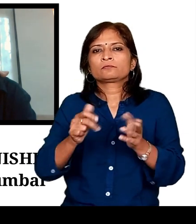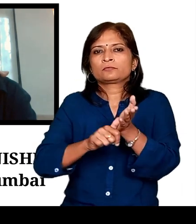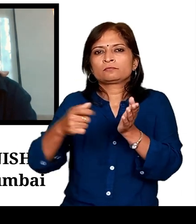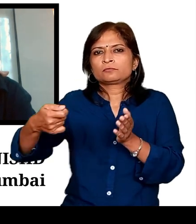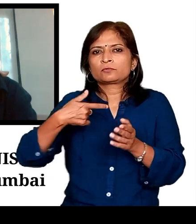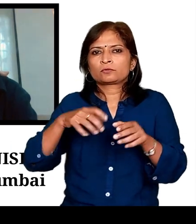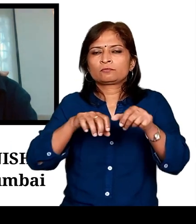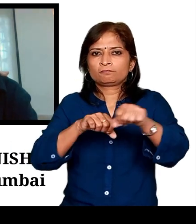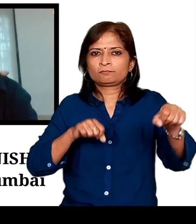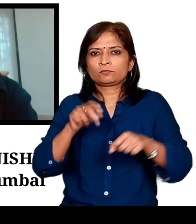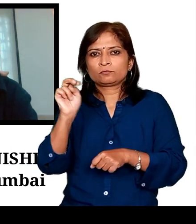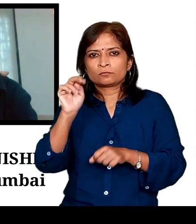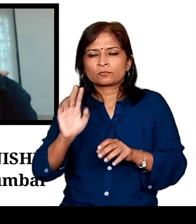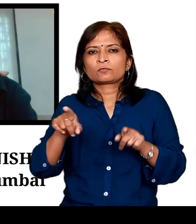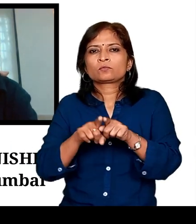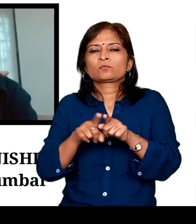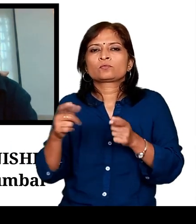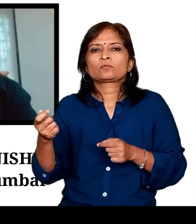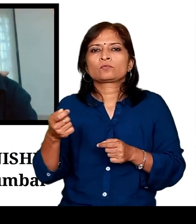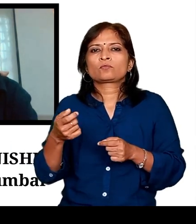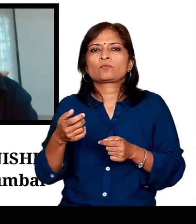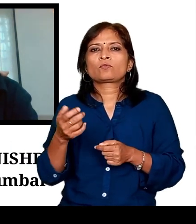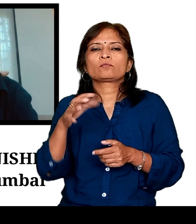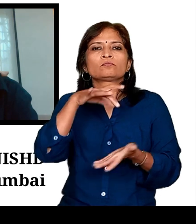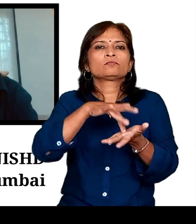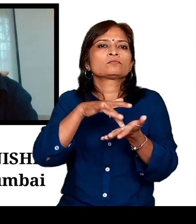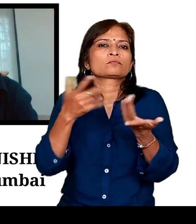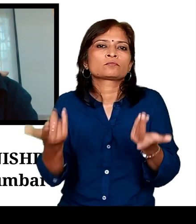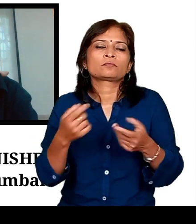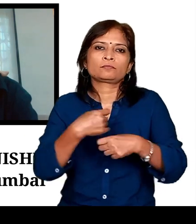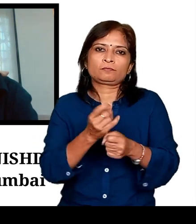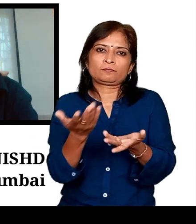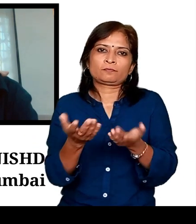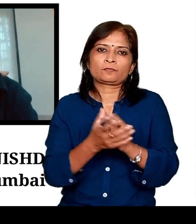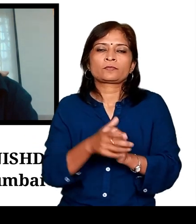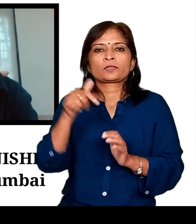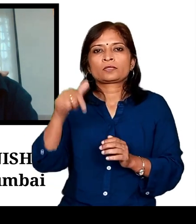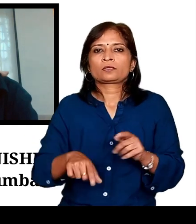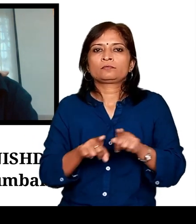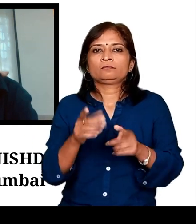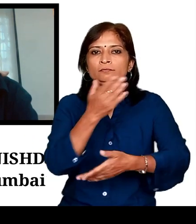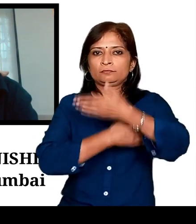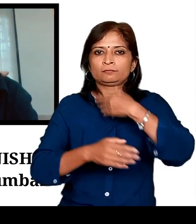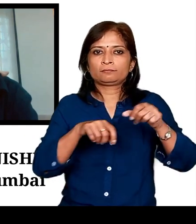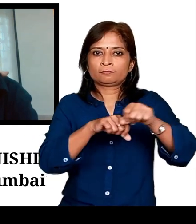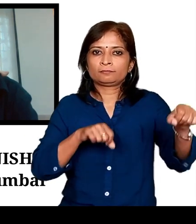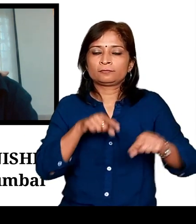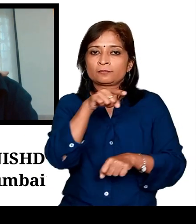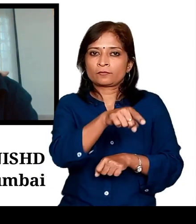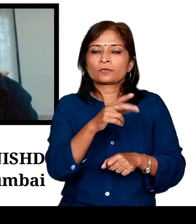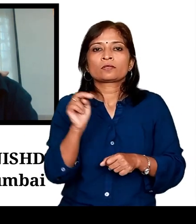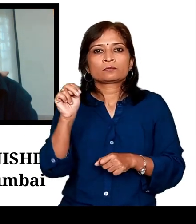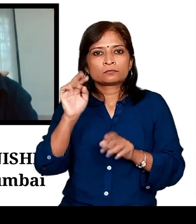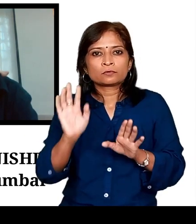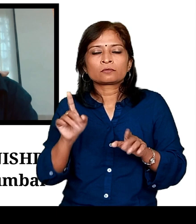सकता है? जी मैम, जो डिजेबिलिटी जो सर्टिफिकेट है, तो अली आवरजंग को फिलहाल में ये अधिकार